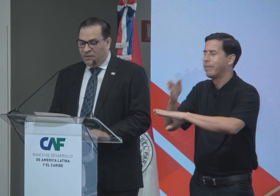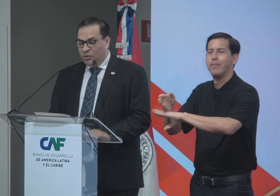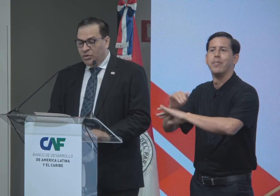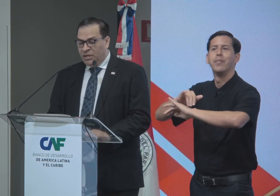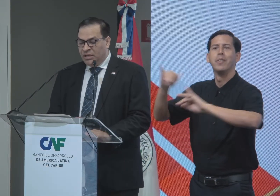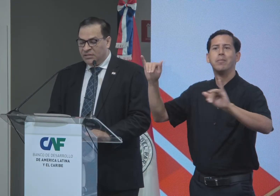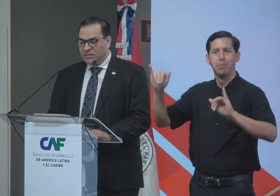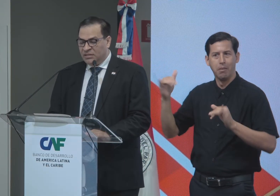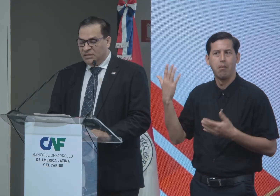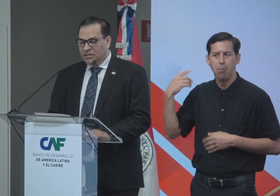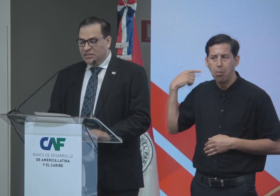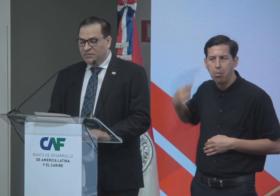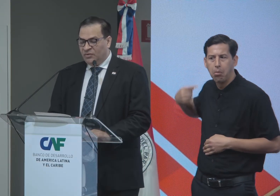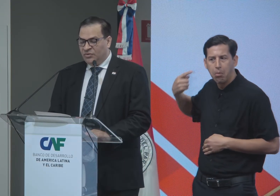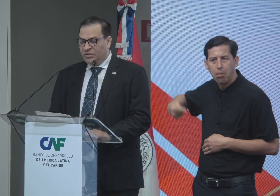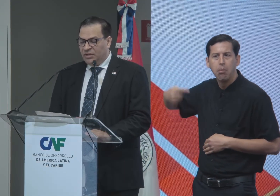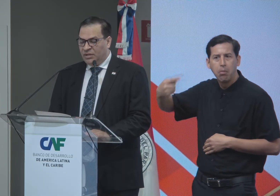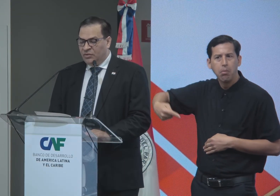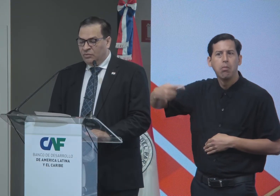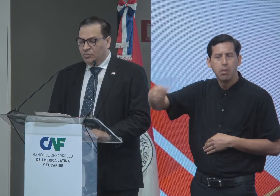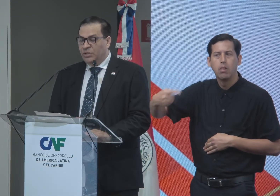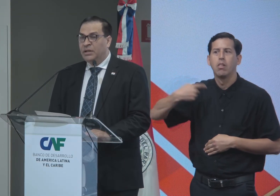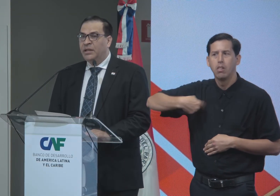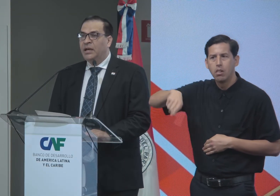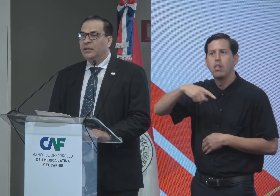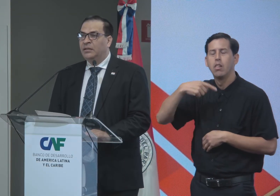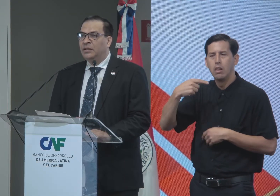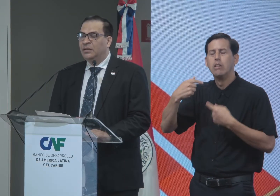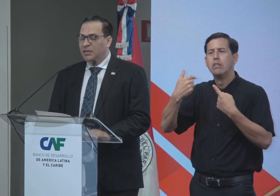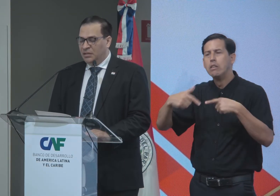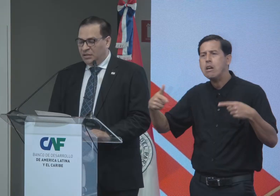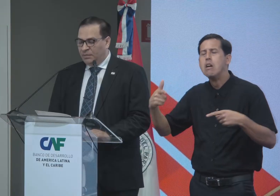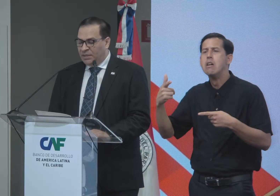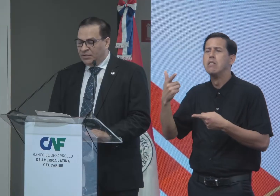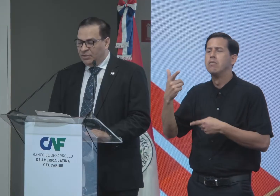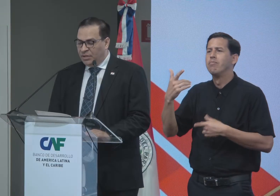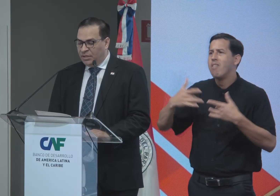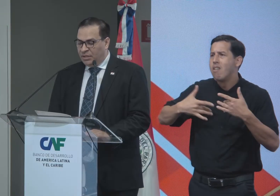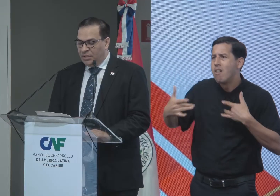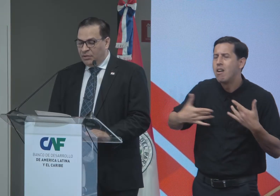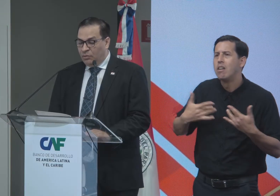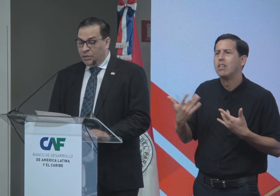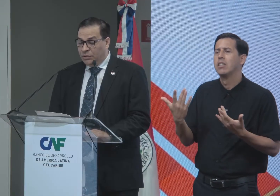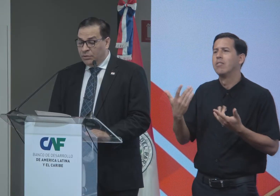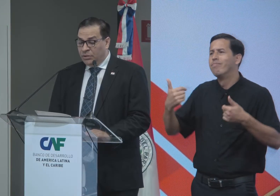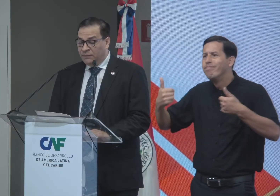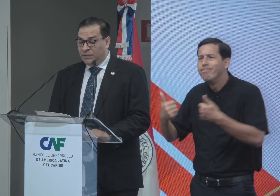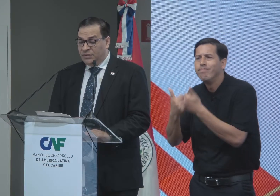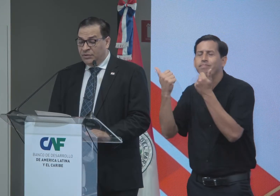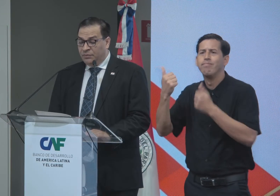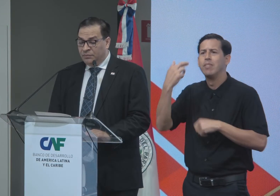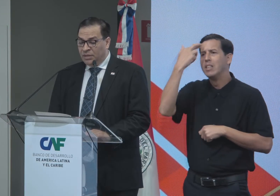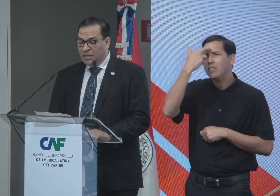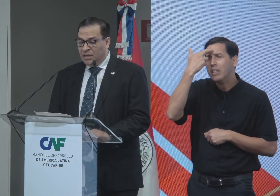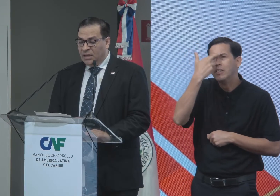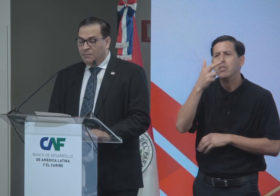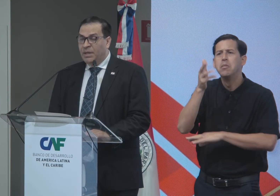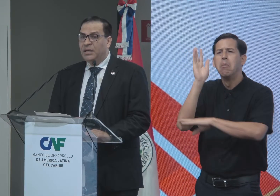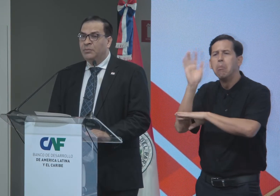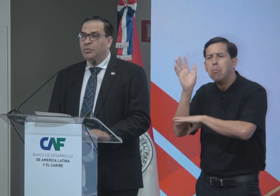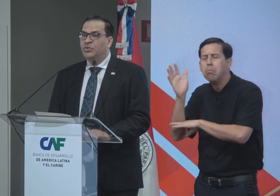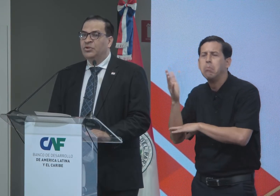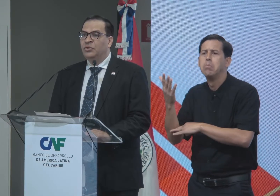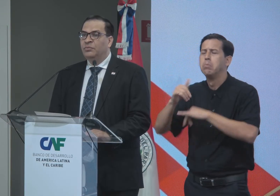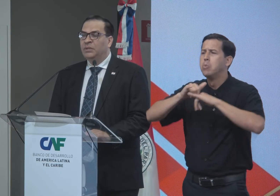Durante varios días se fueron sucediendo muestras de arte, espacios de encuentro y reflexión,